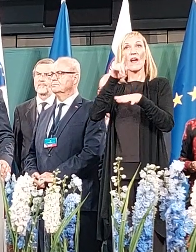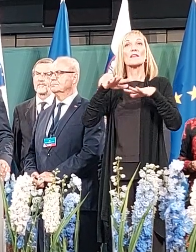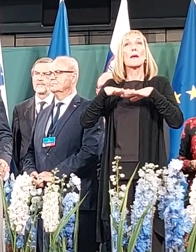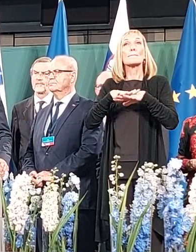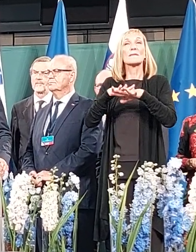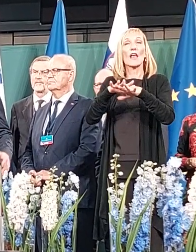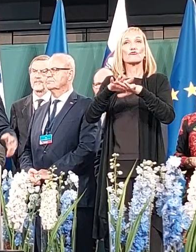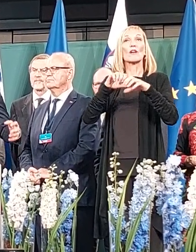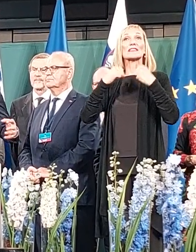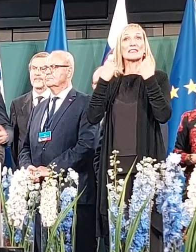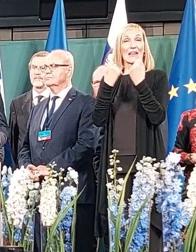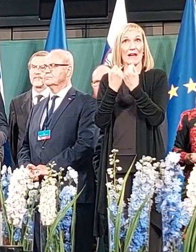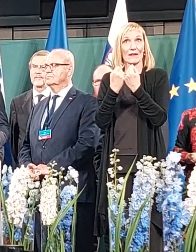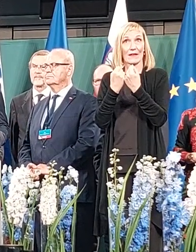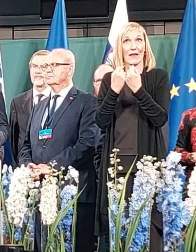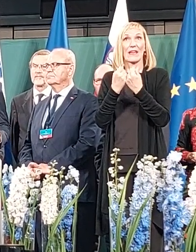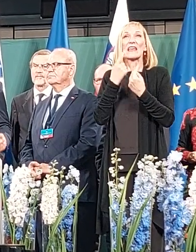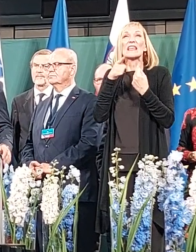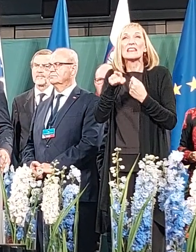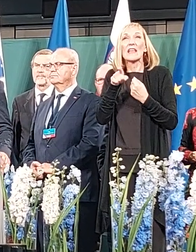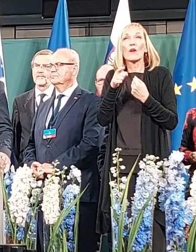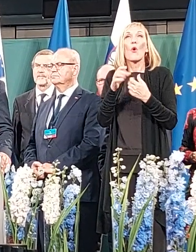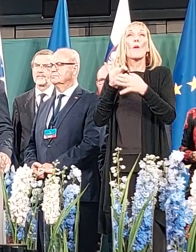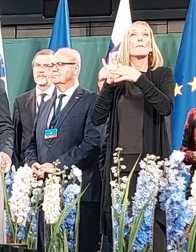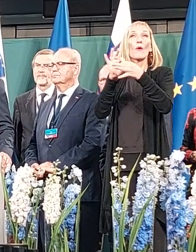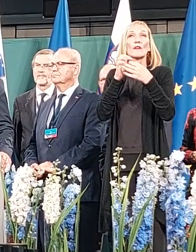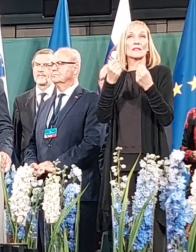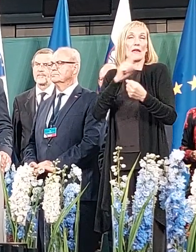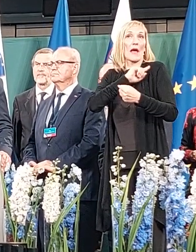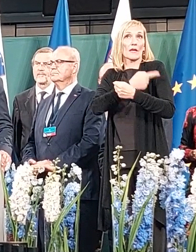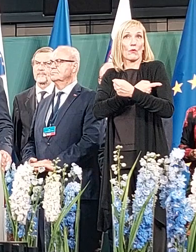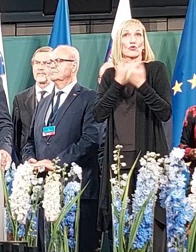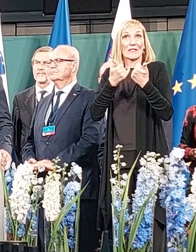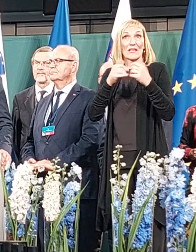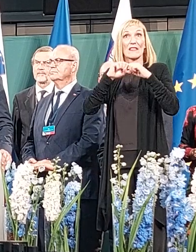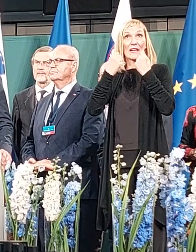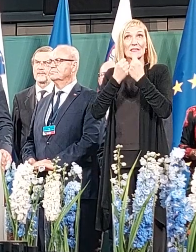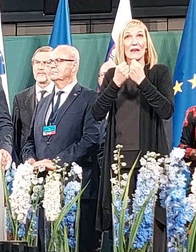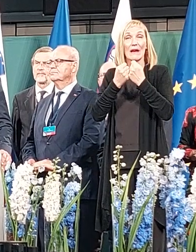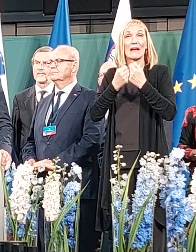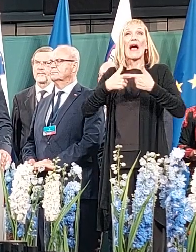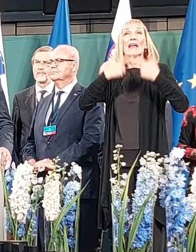mreže stranke. In tako okrepljena in povezana gre stranka zdaj z